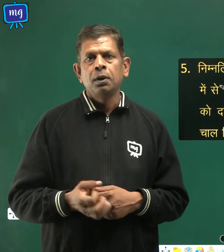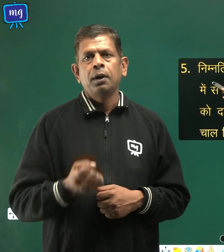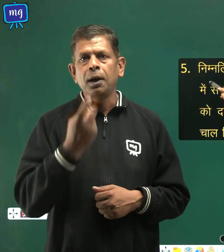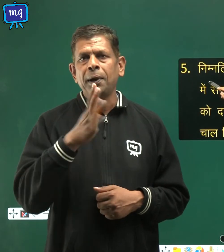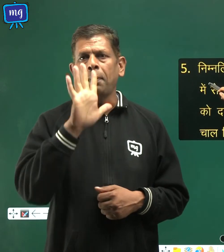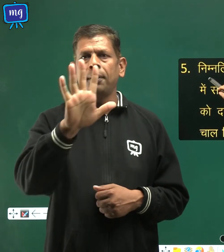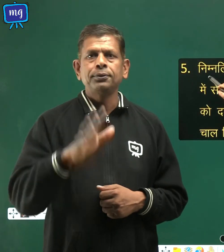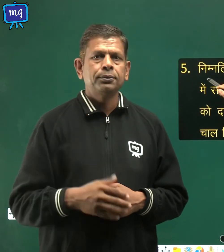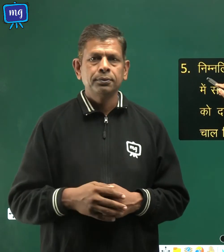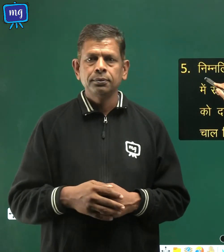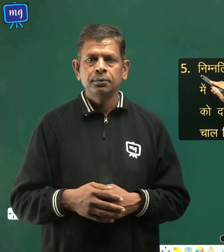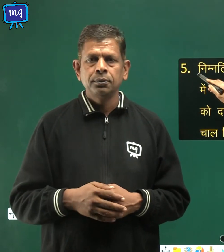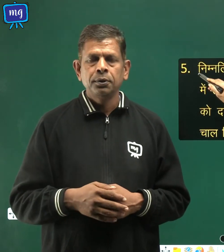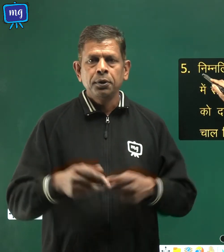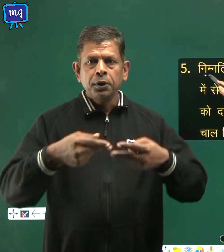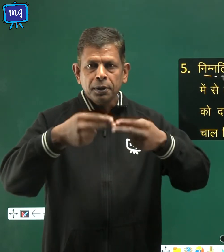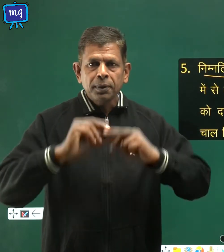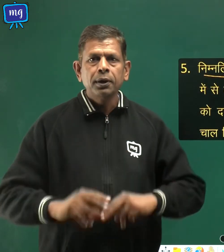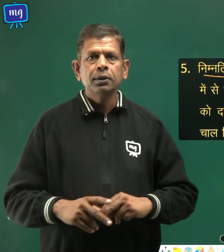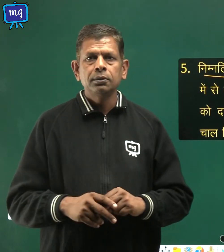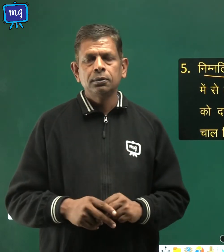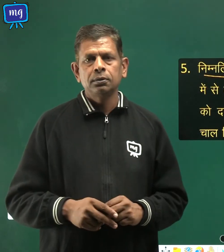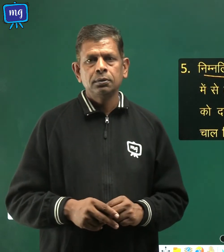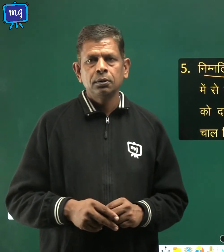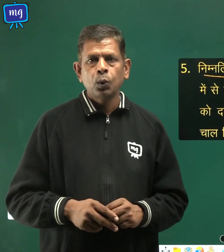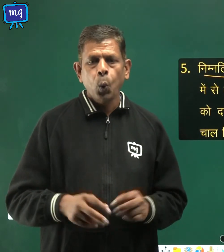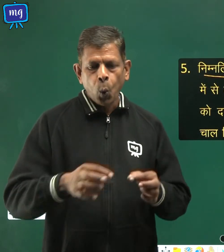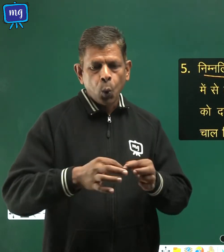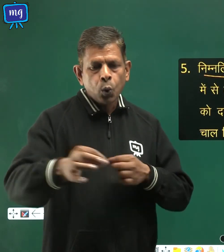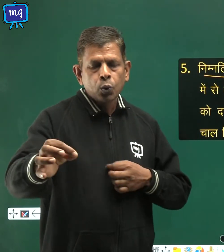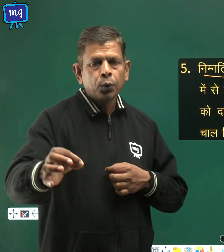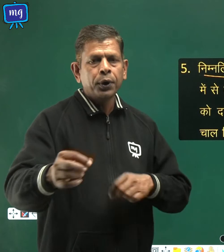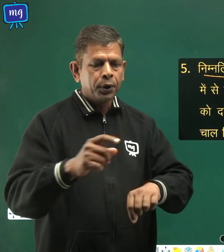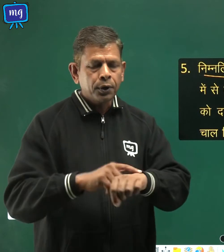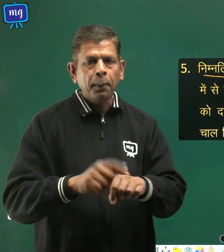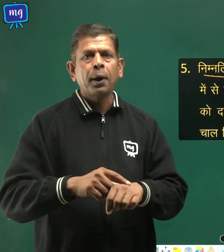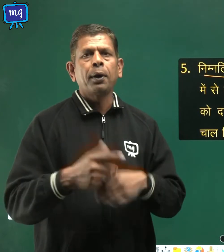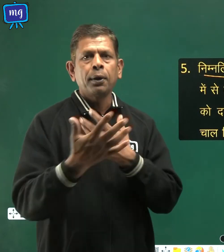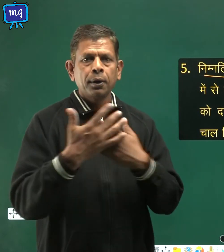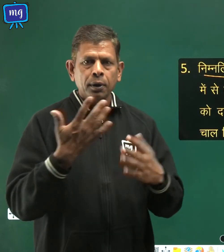नंबर 5, निम्नलिखित दूरी समय ग्राफों